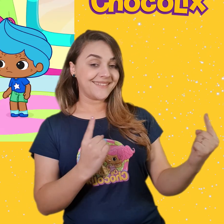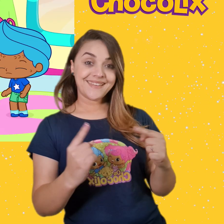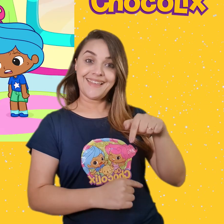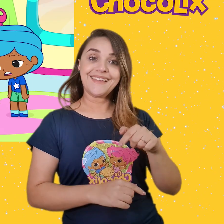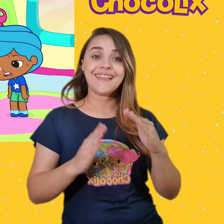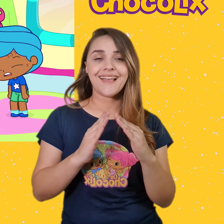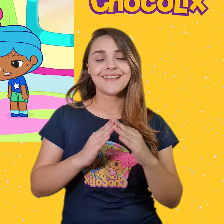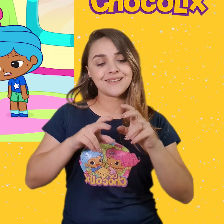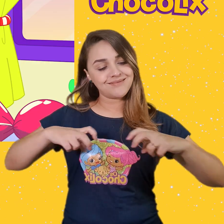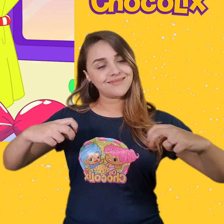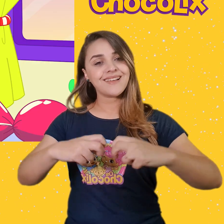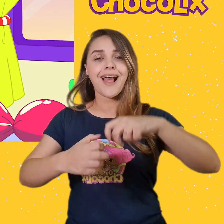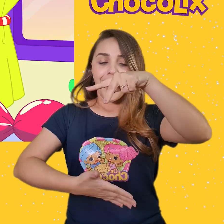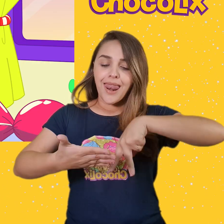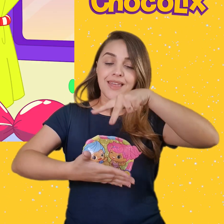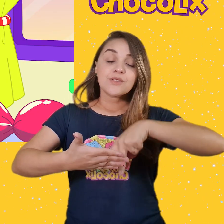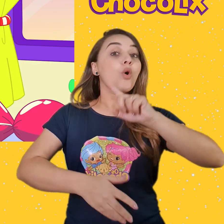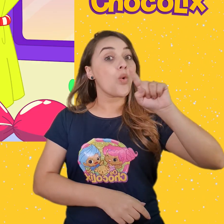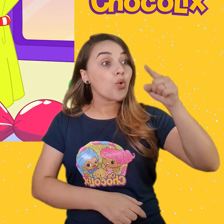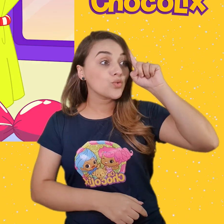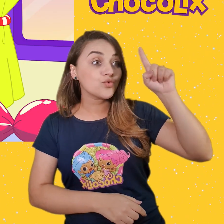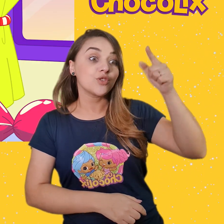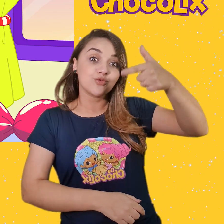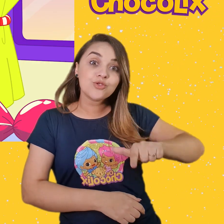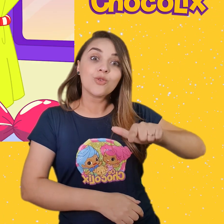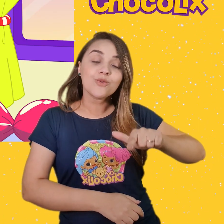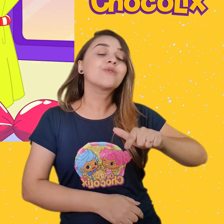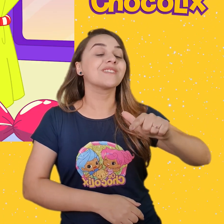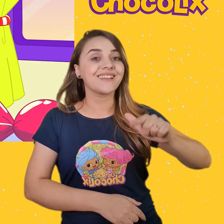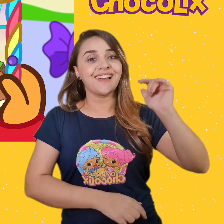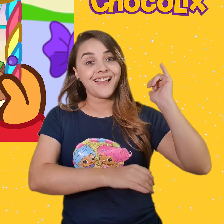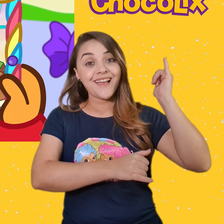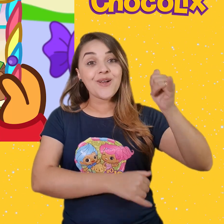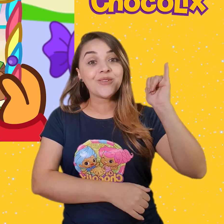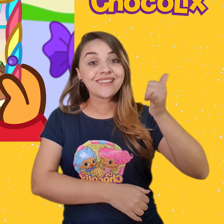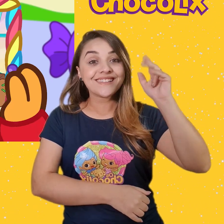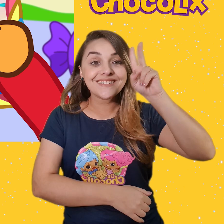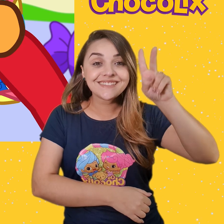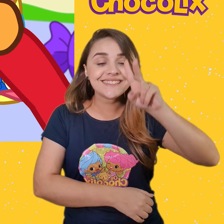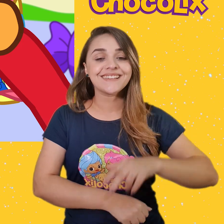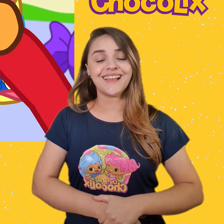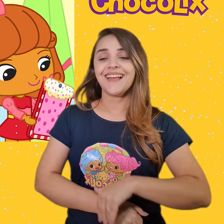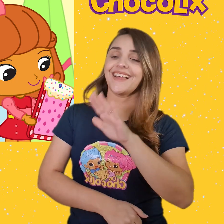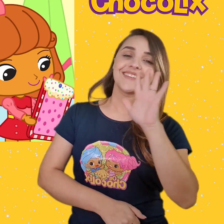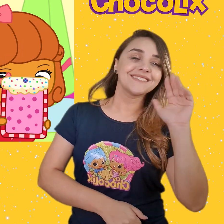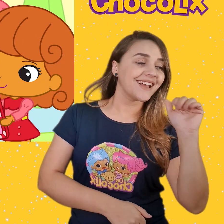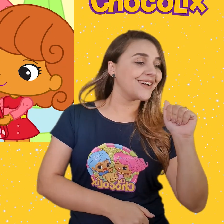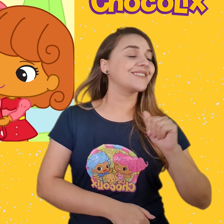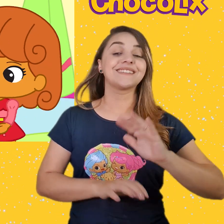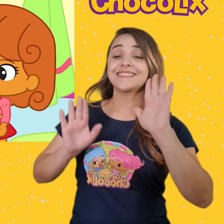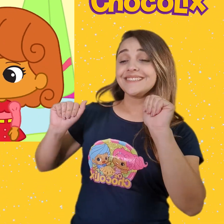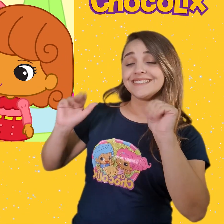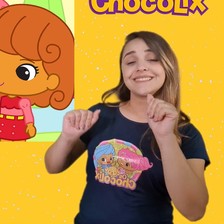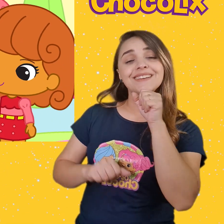leitura. Outro dia faremos mais uma contação de histórias. Tchau! Tchau, vovó! Quer dizer